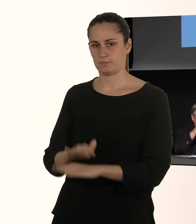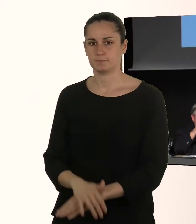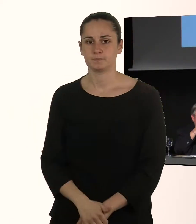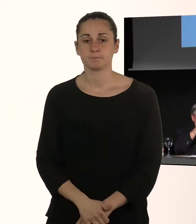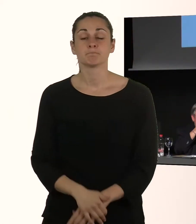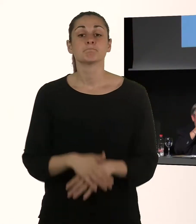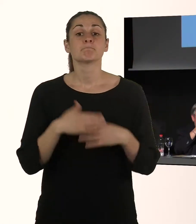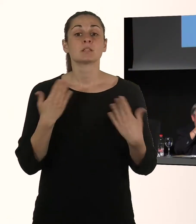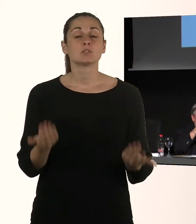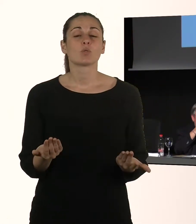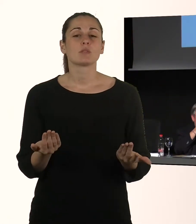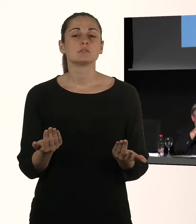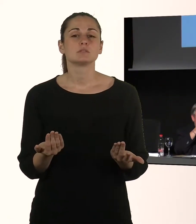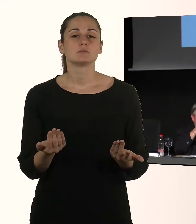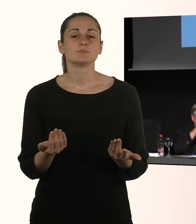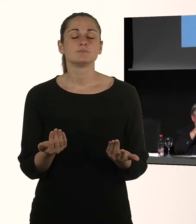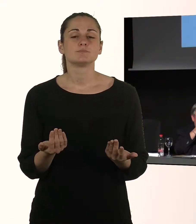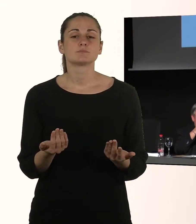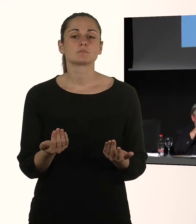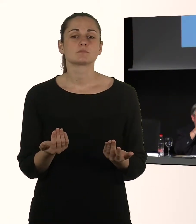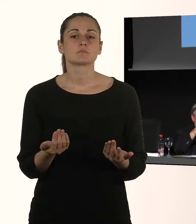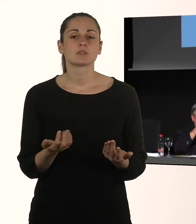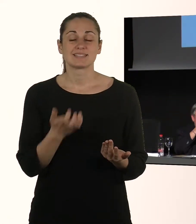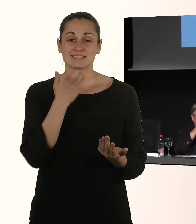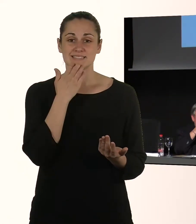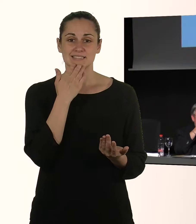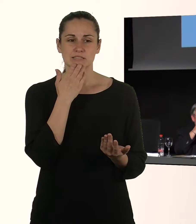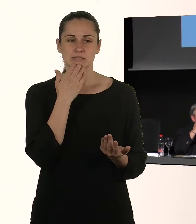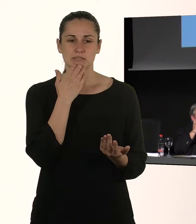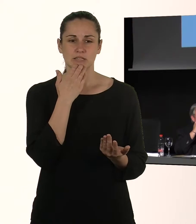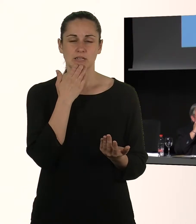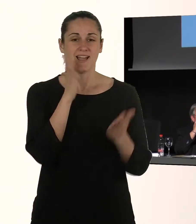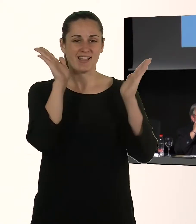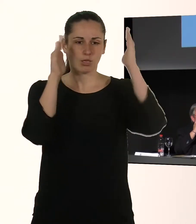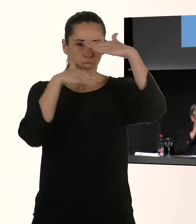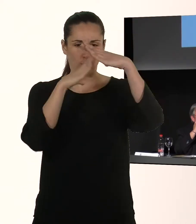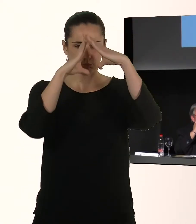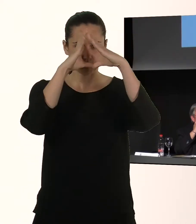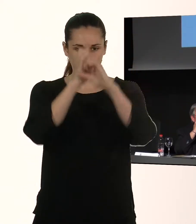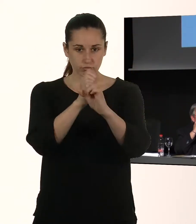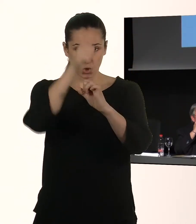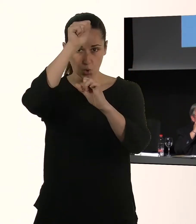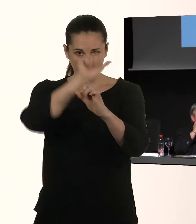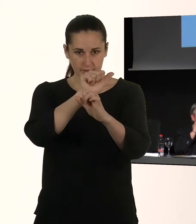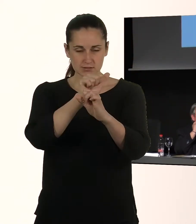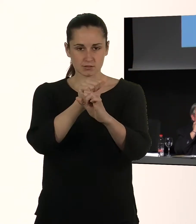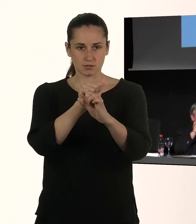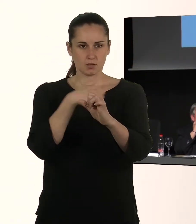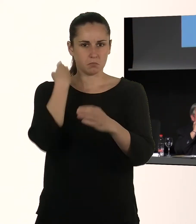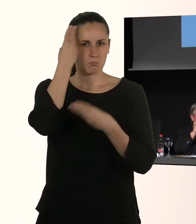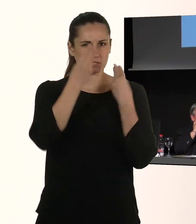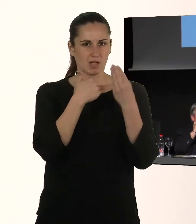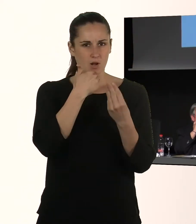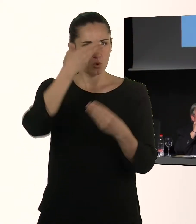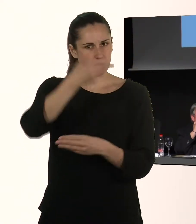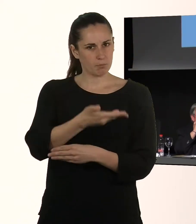Entonces, de alguna manera, al centrar la atención sobre los hombres, él decía haber descubierto el huevo de Colón.